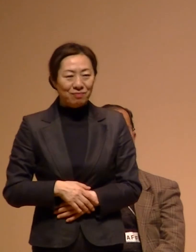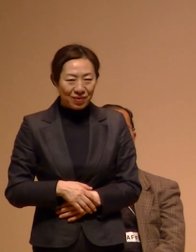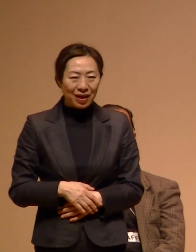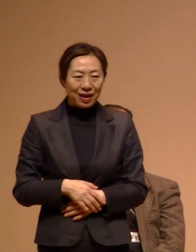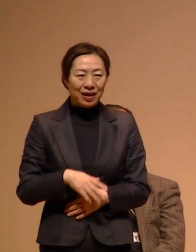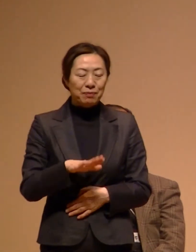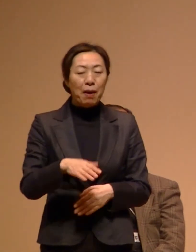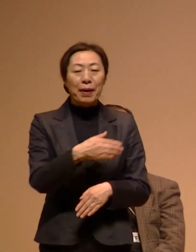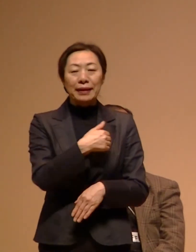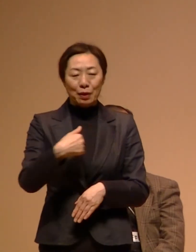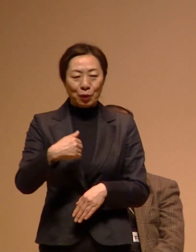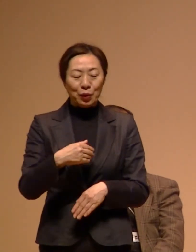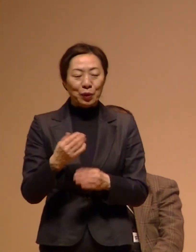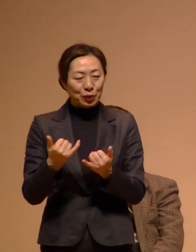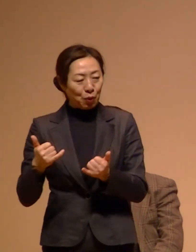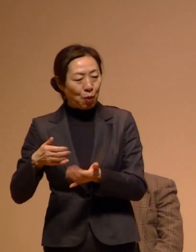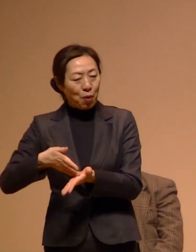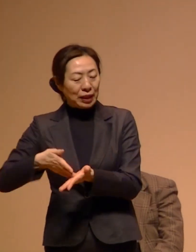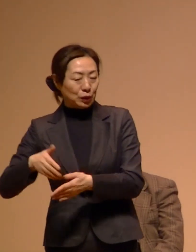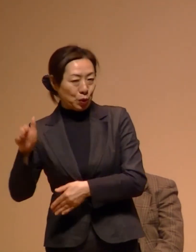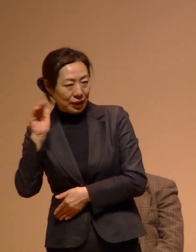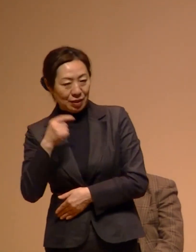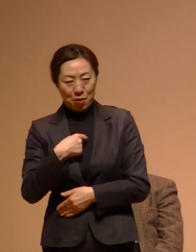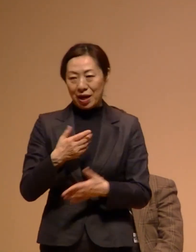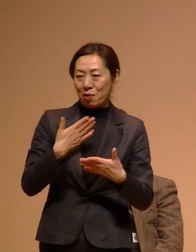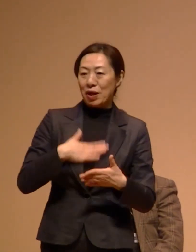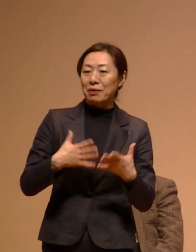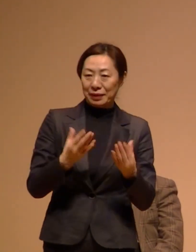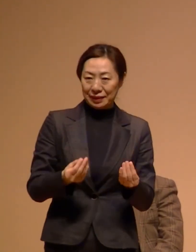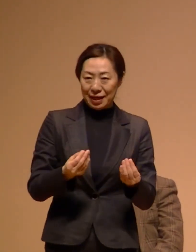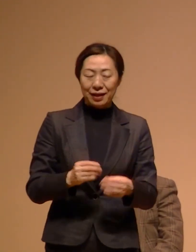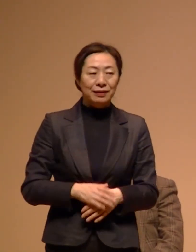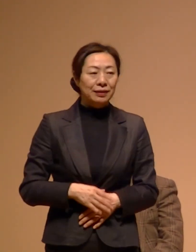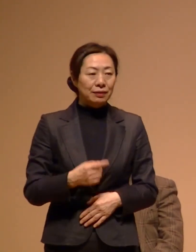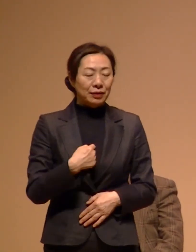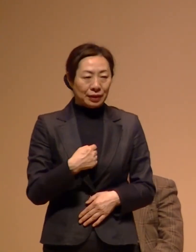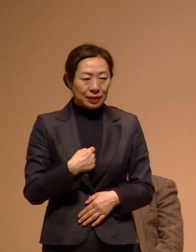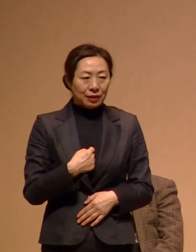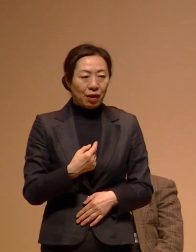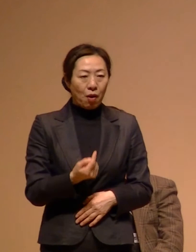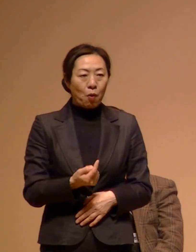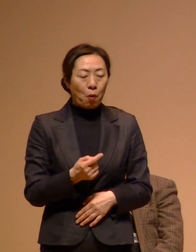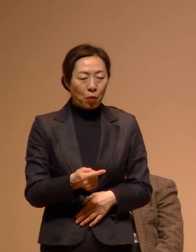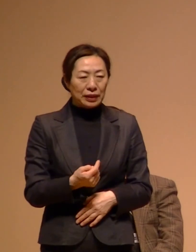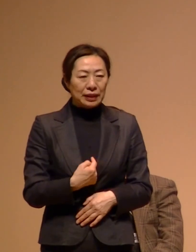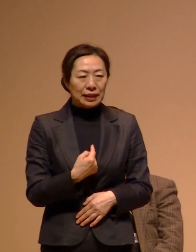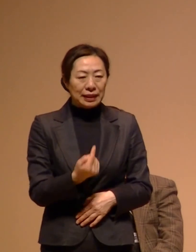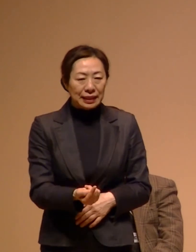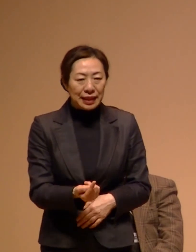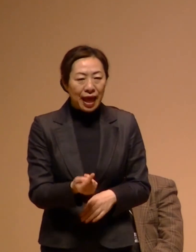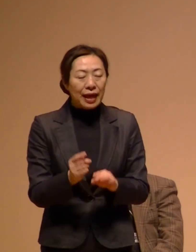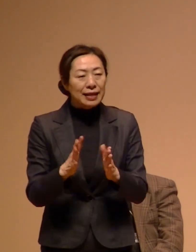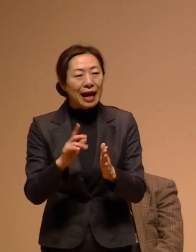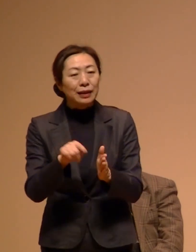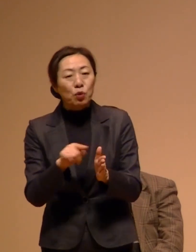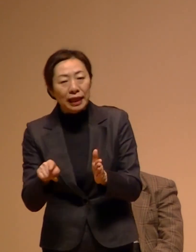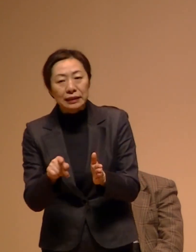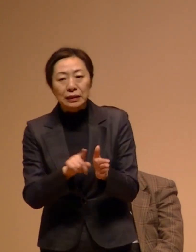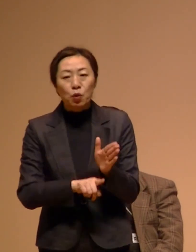を聞いて分かりました。私は多分今日ここに来ていない、あの日来ちっとも頑張ってこなかった人の代表です